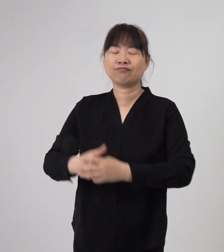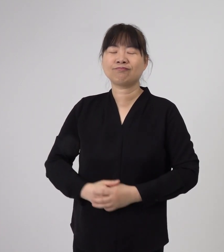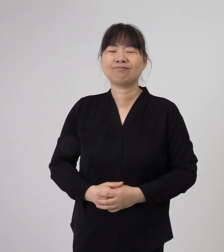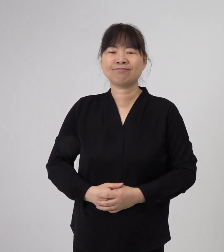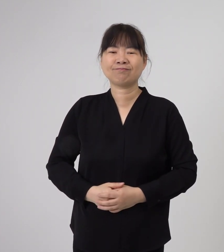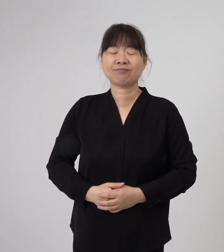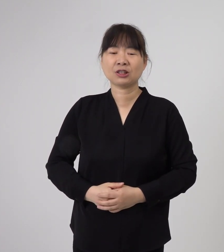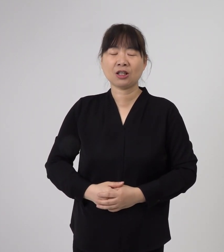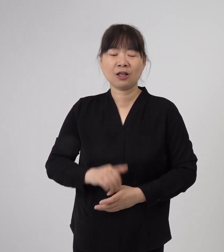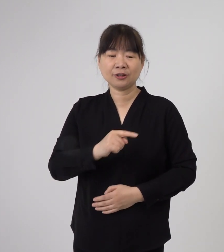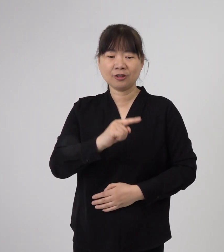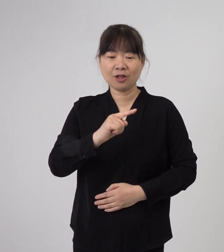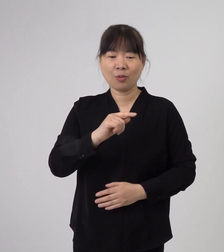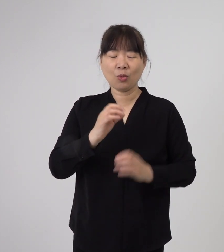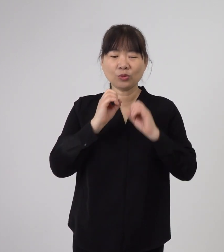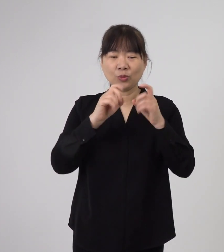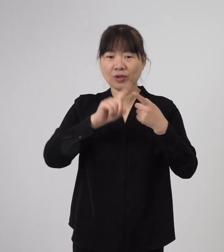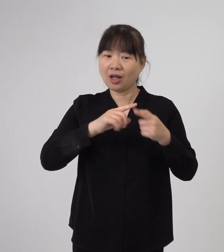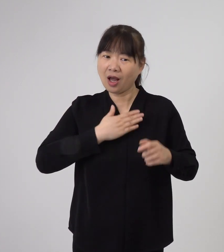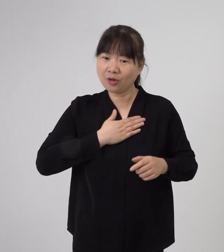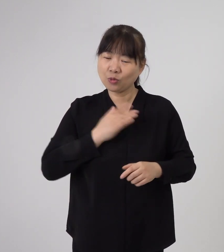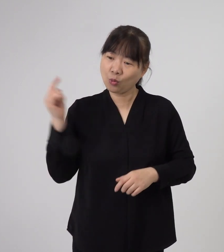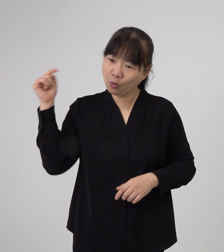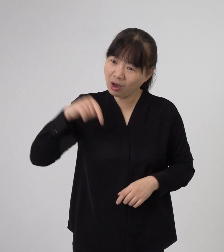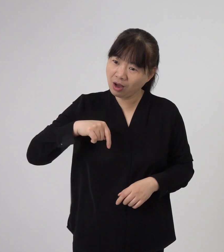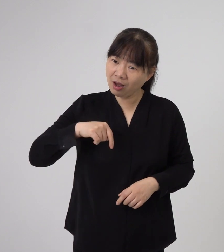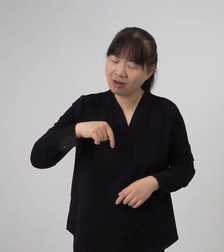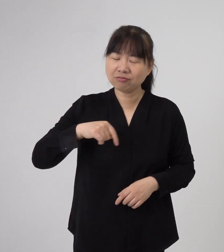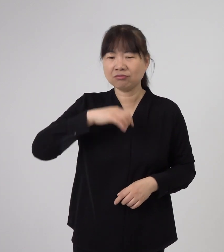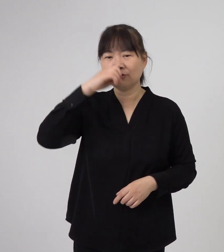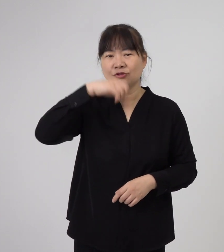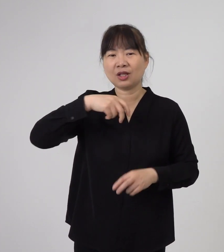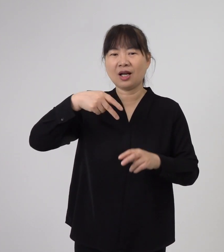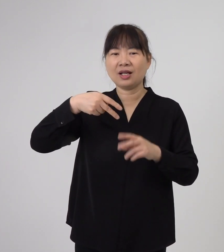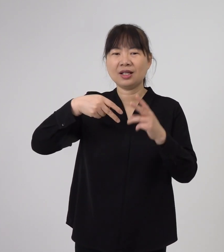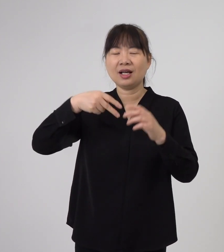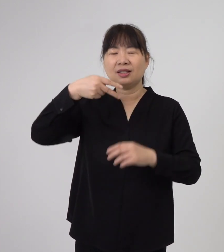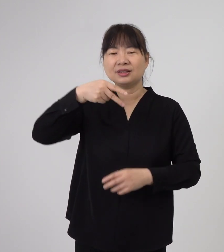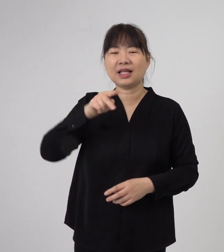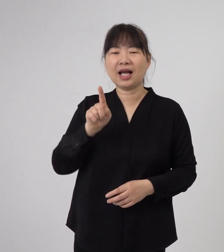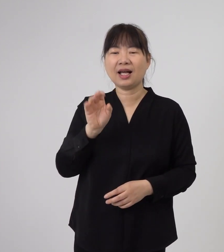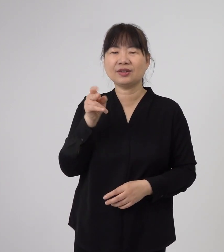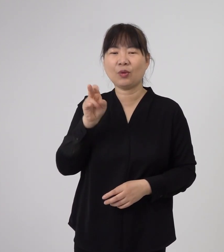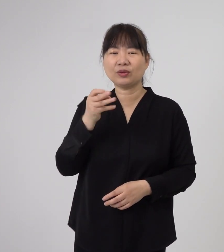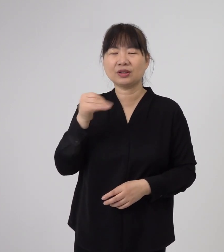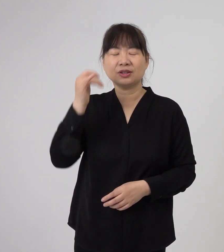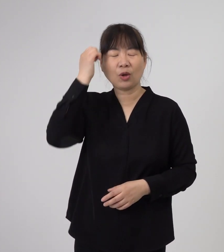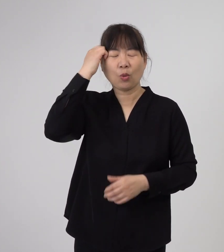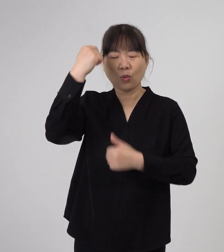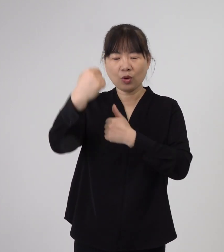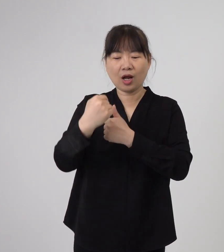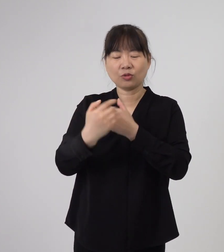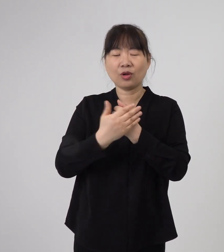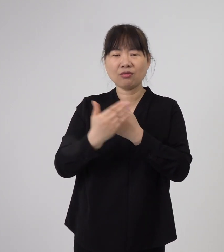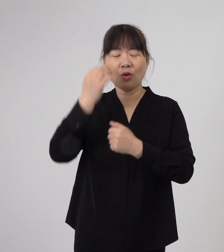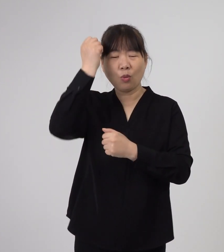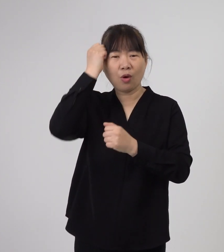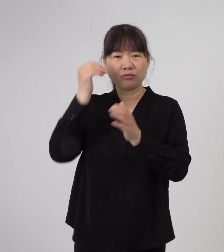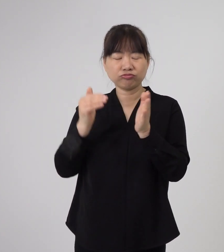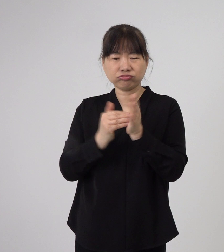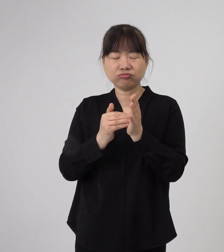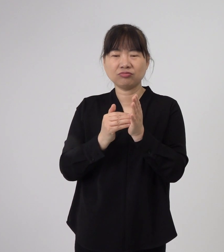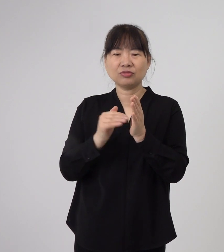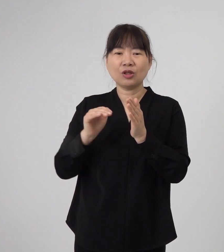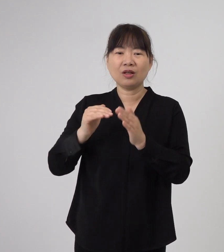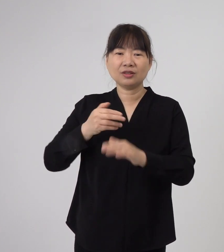뭘 알고 이렇게 쫓아온 거냐 그랬더니 그냥 뭐 사형리 그거 외우라 그래서 그거 하나 외워가지고 왔대요. 그리고